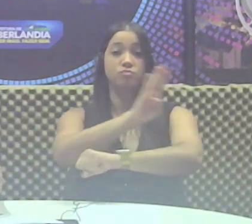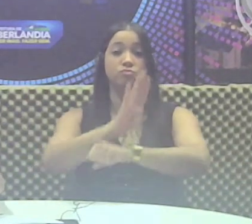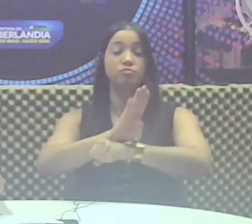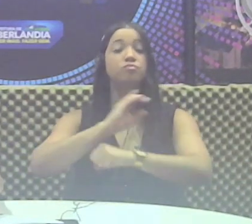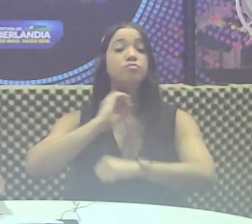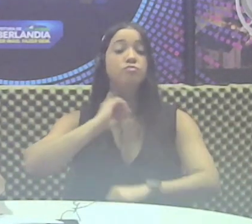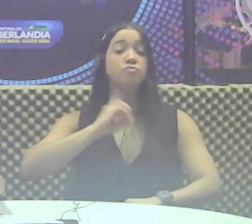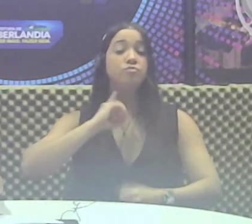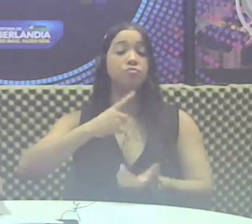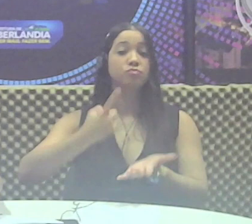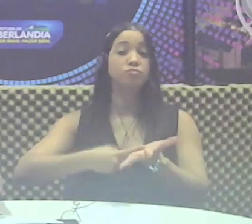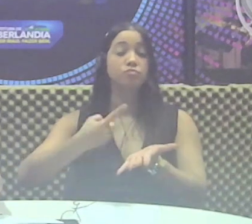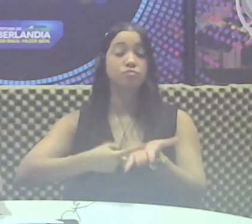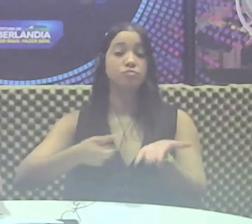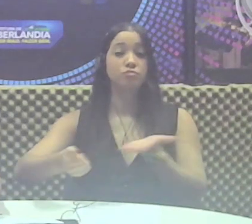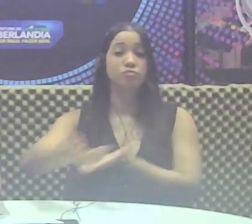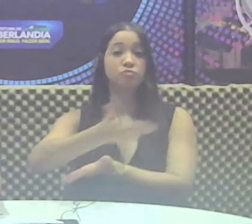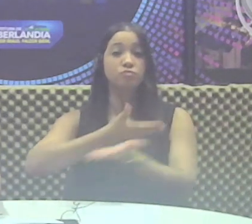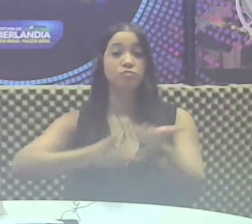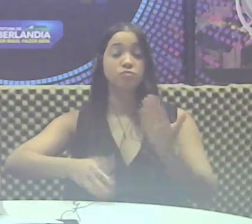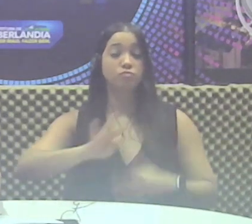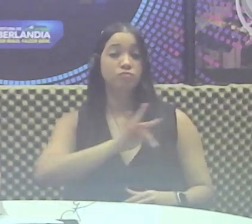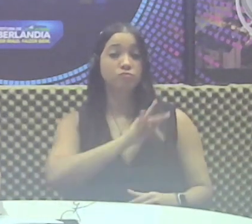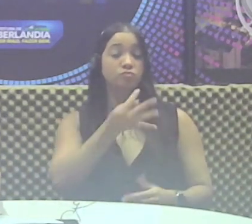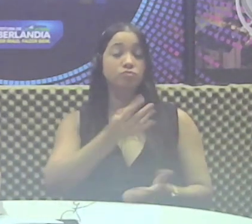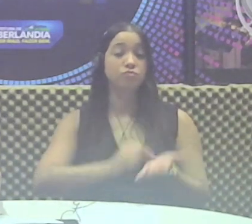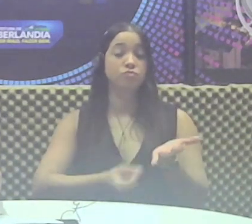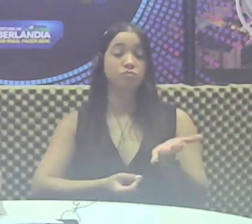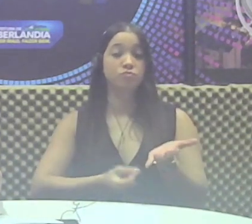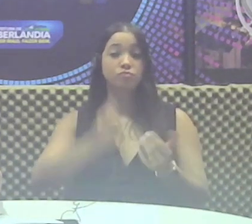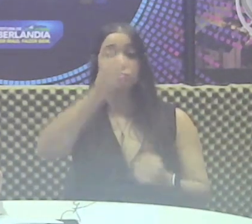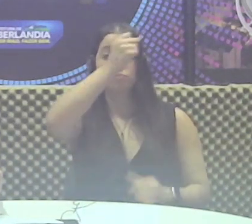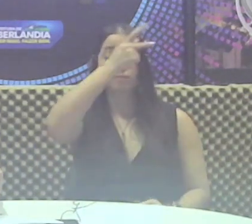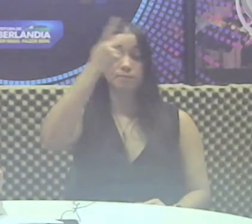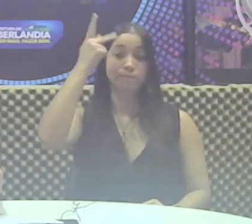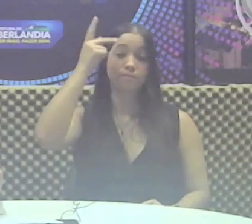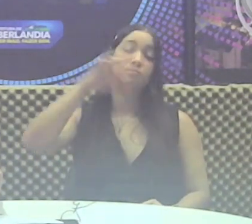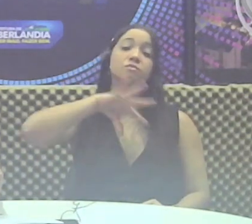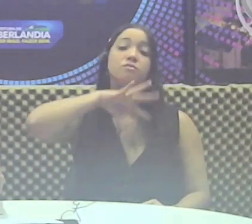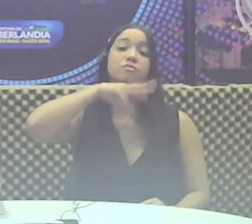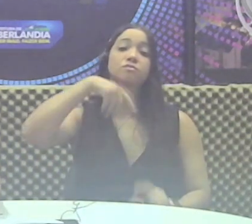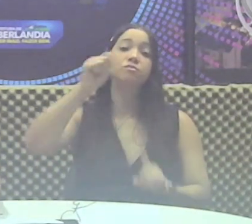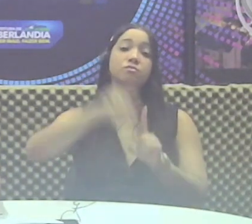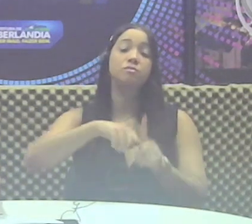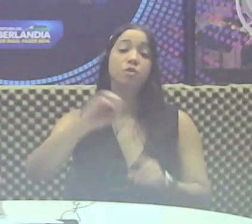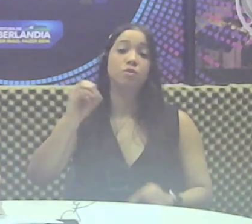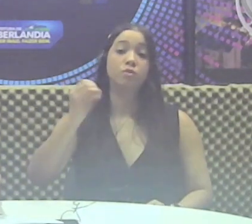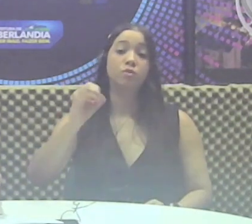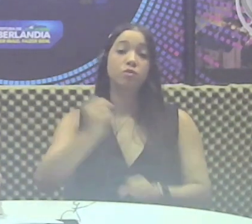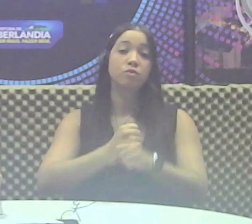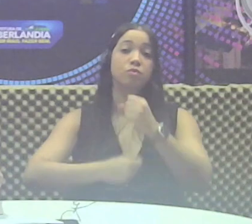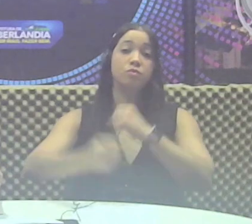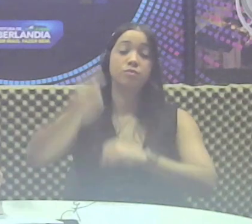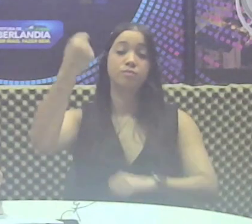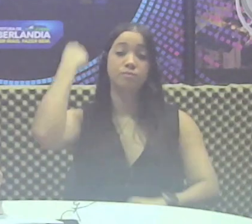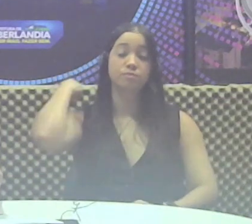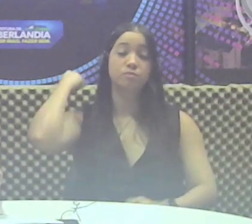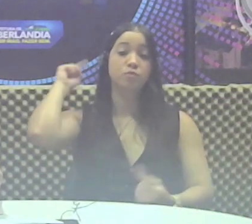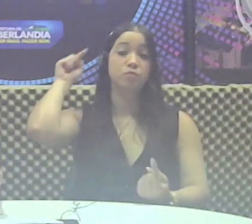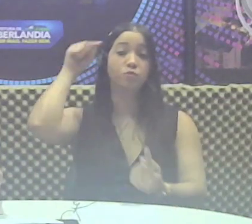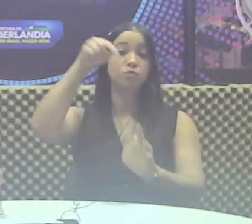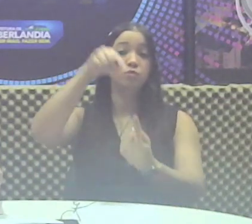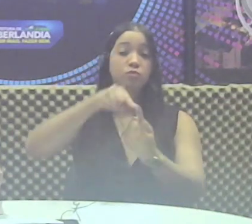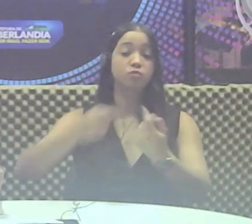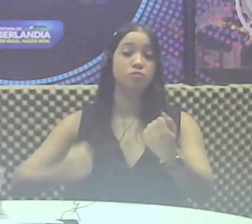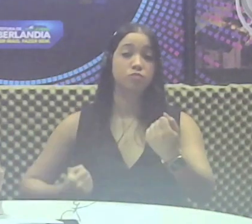após acordo de cooperação técnica assinado pelo prefeito Odelmo Leão em outubro de 2023. Com o objetivo